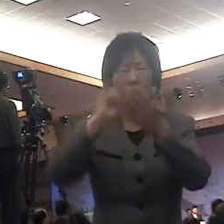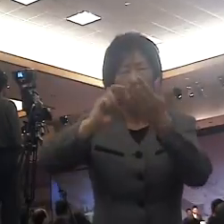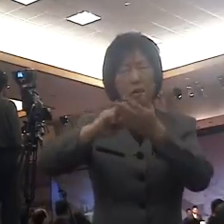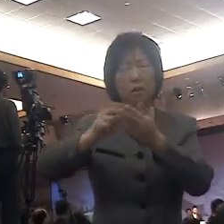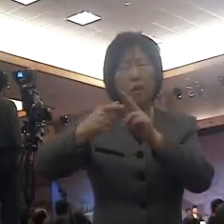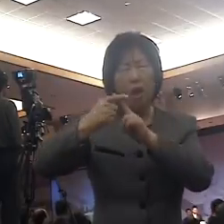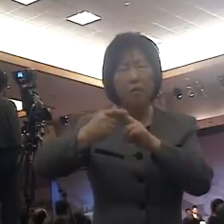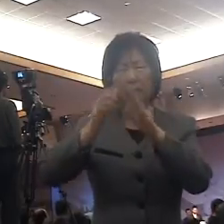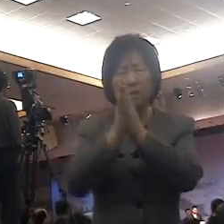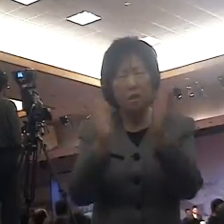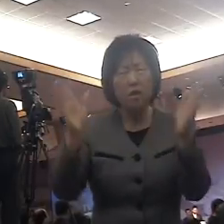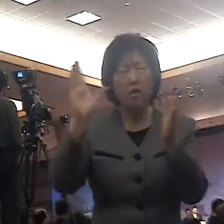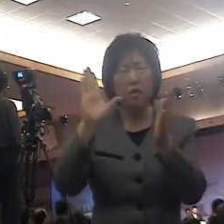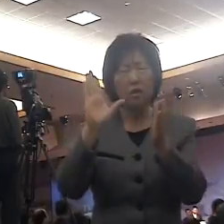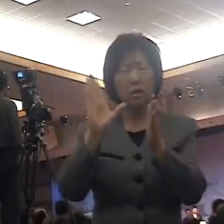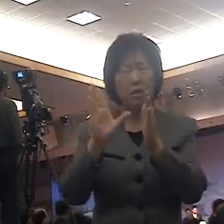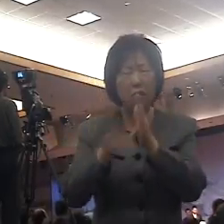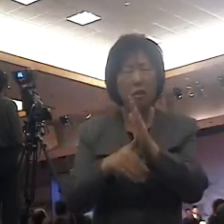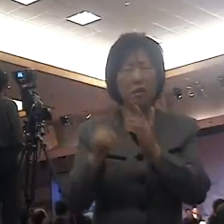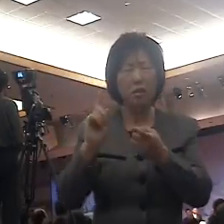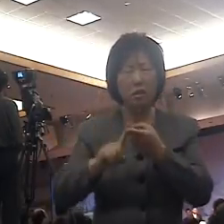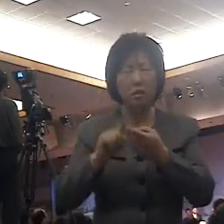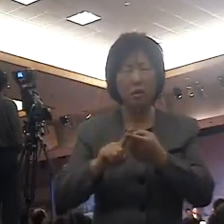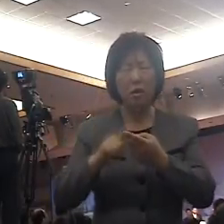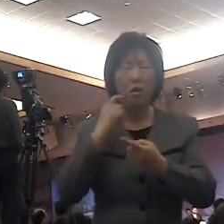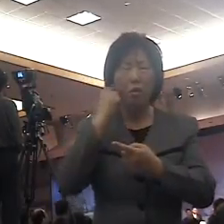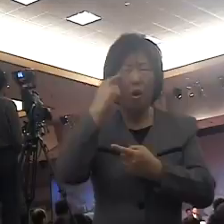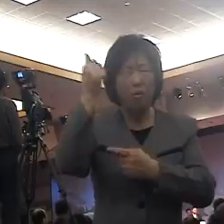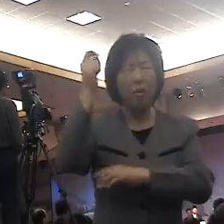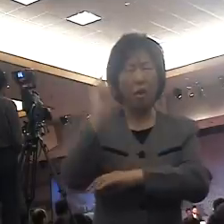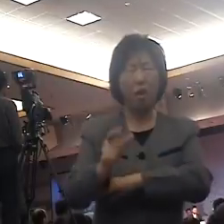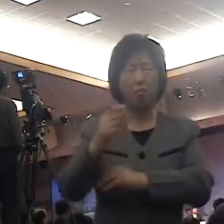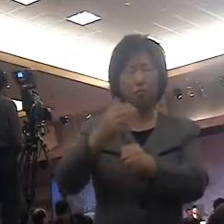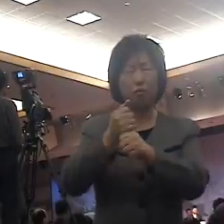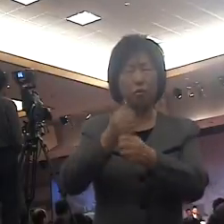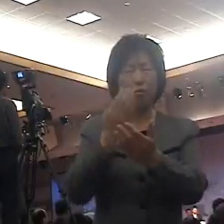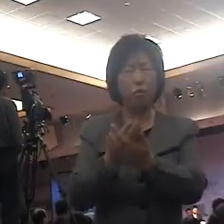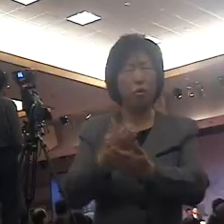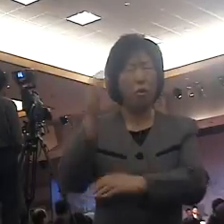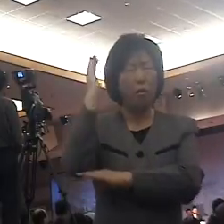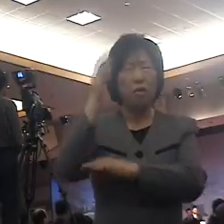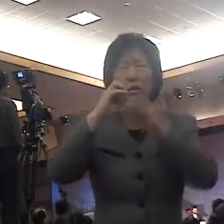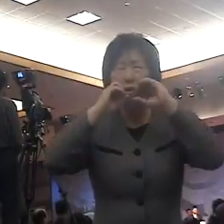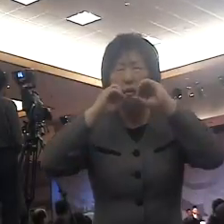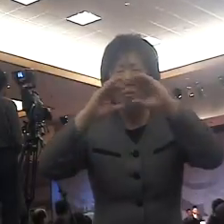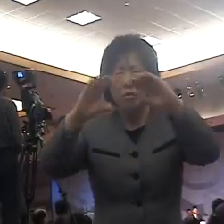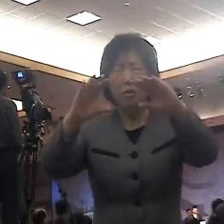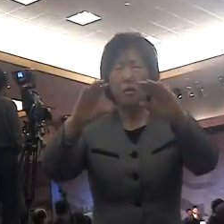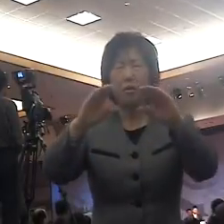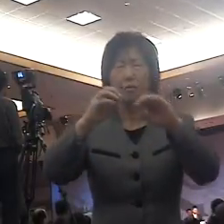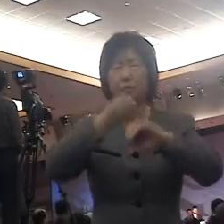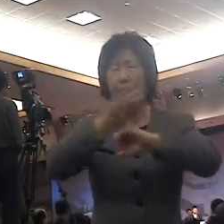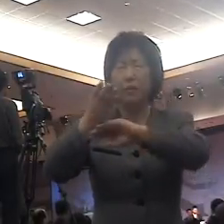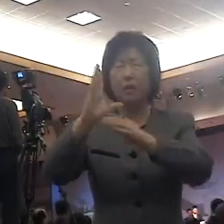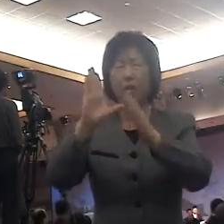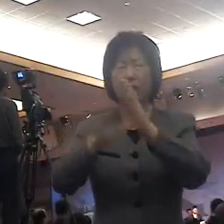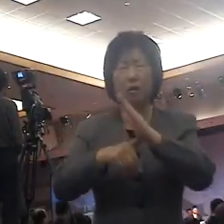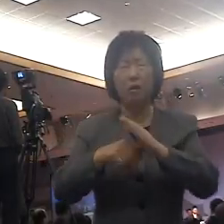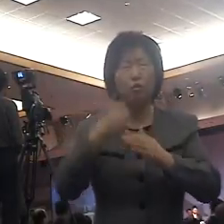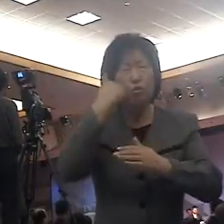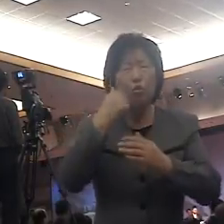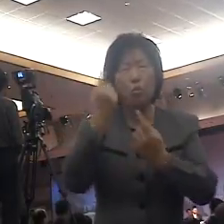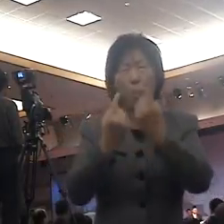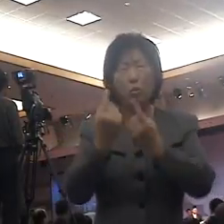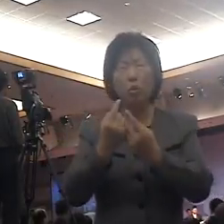함께 시작이 될 텐데 주님께서 우리 목사님을 강권으로 붙잡아 주시사 말씀이 선포될 때 그 마음이 정말 누구보다도